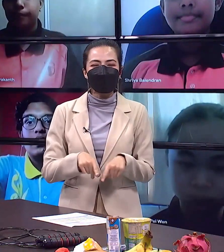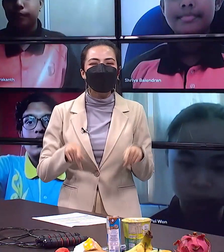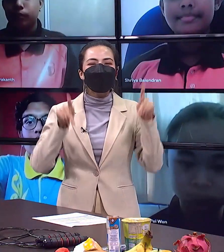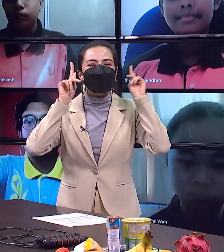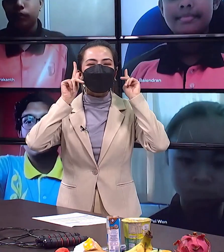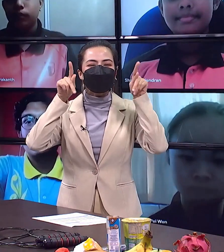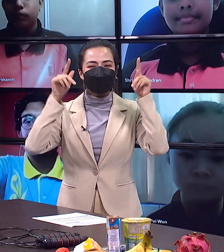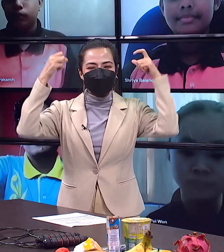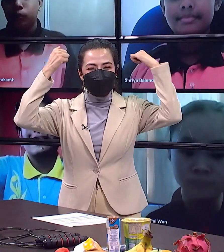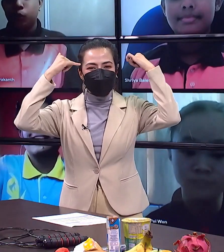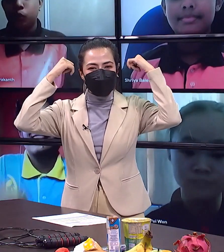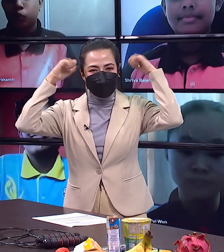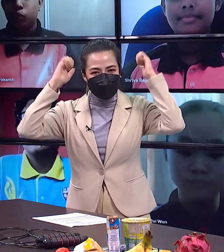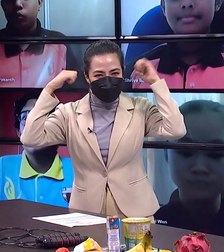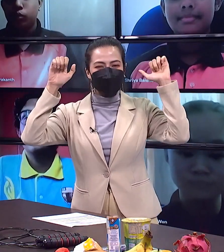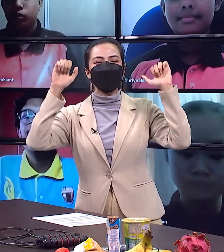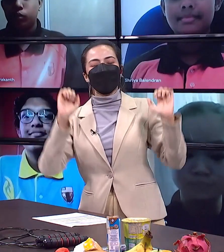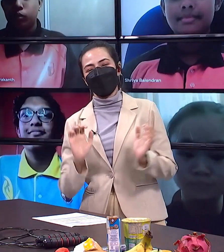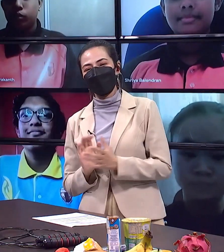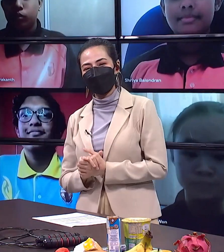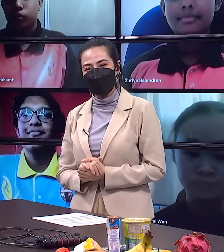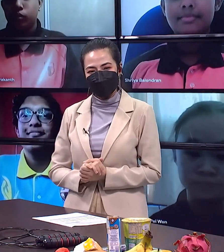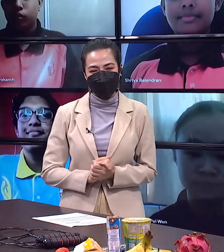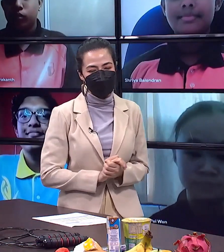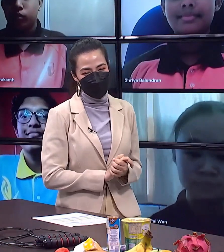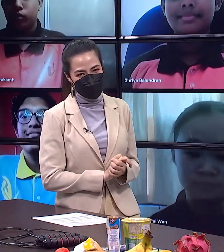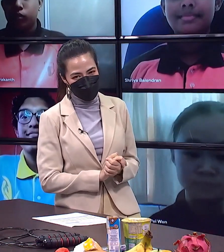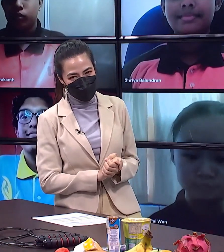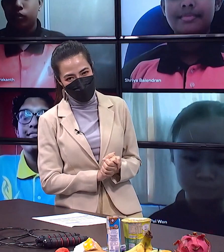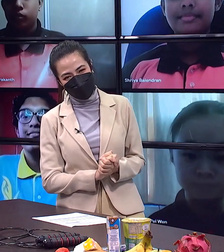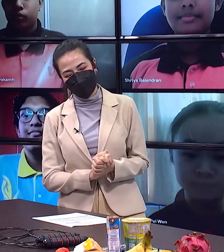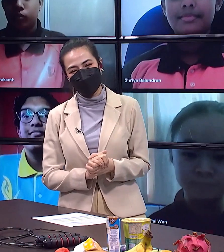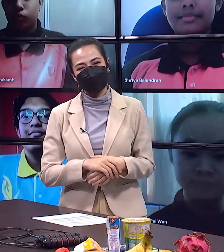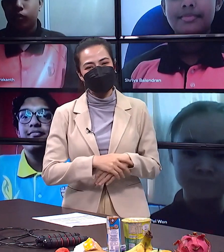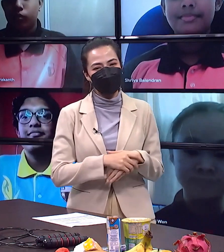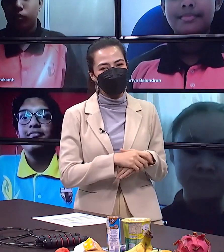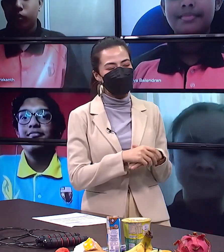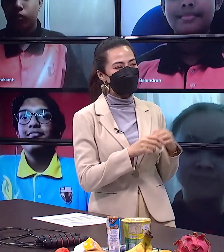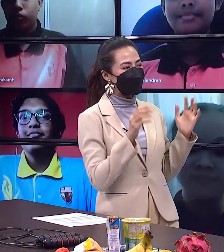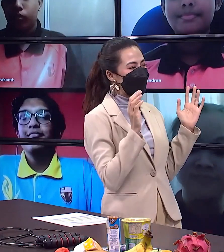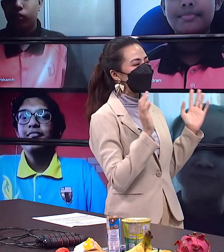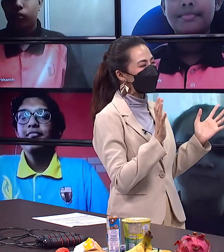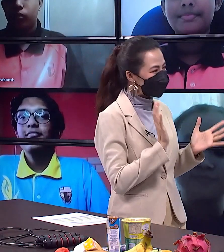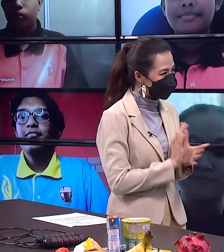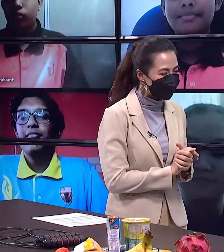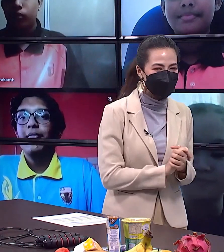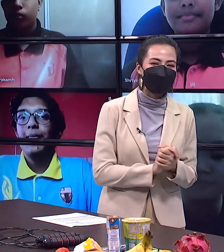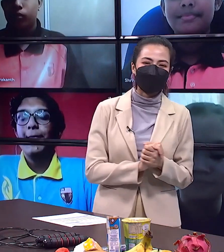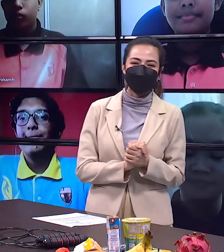Bersama Kakak Ellie dalam teras didik TV KPM dan juga Cikgu Ranjini